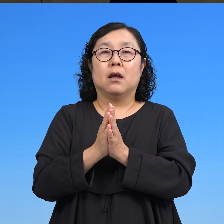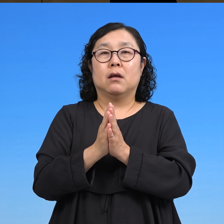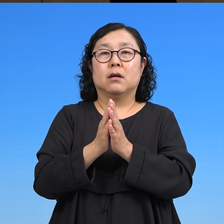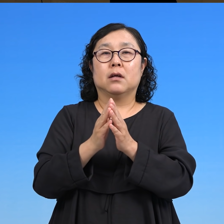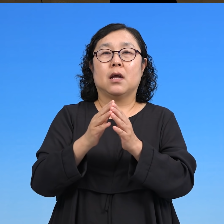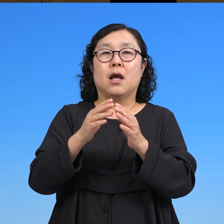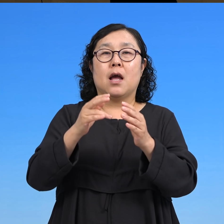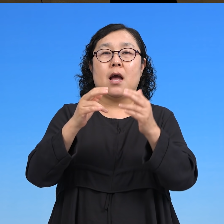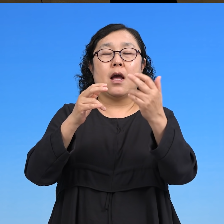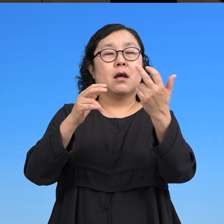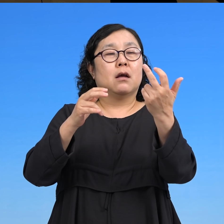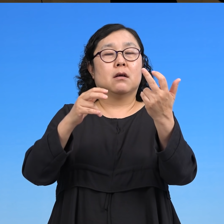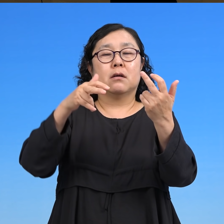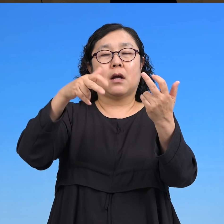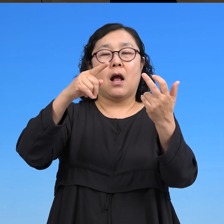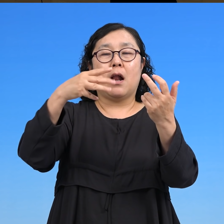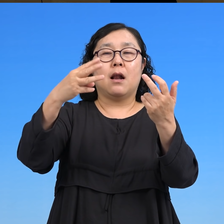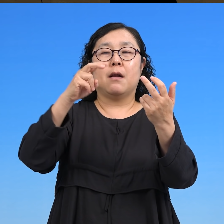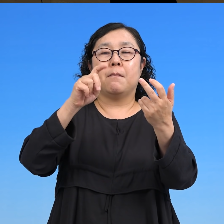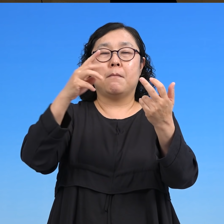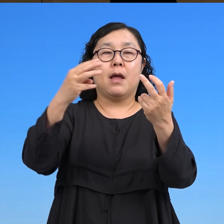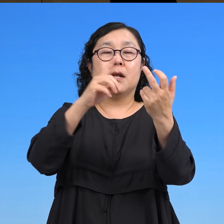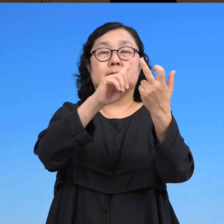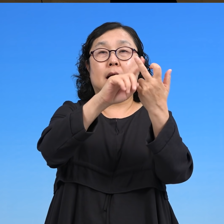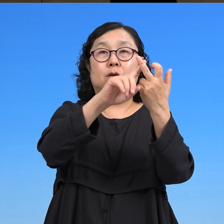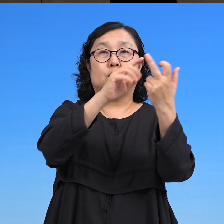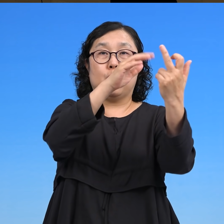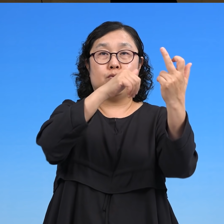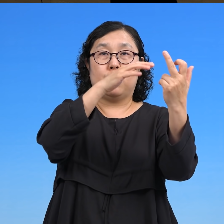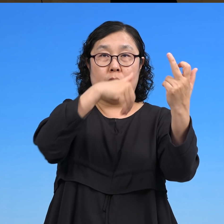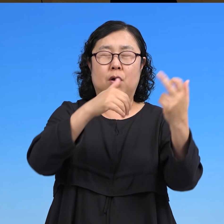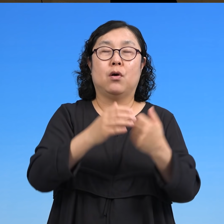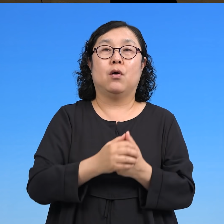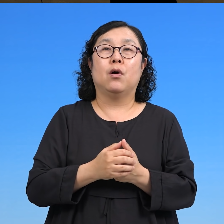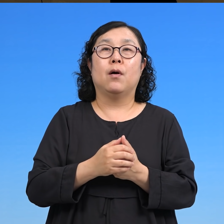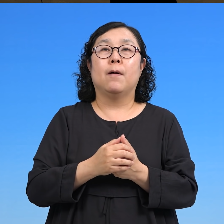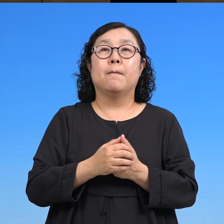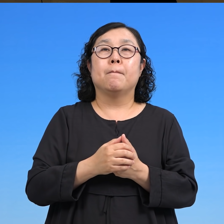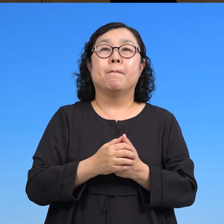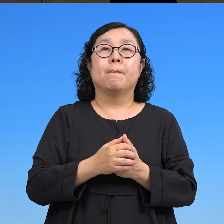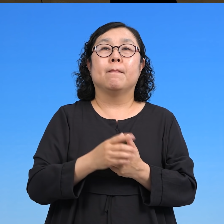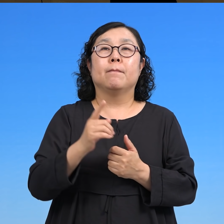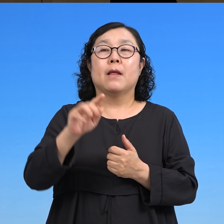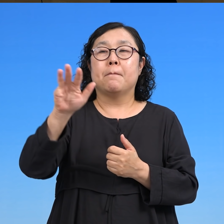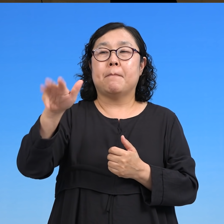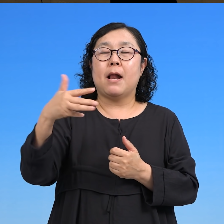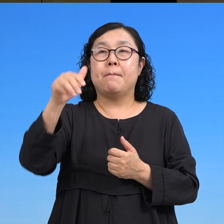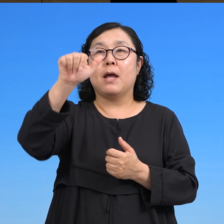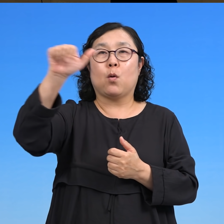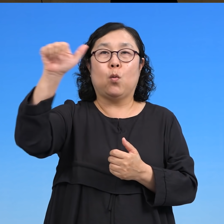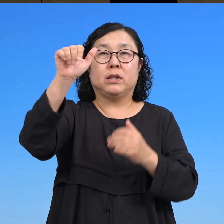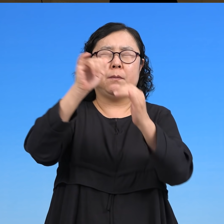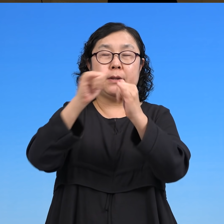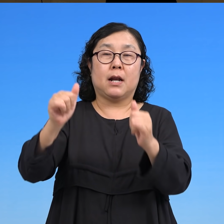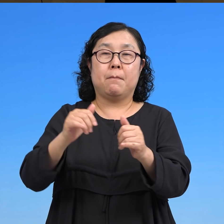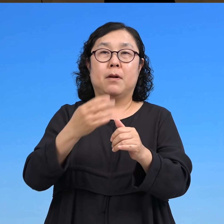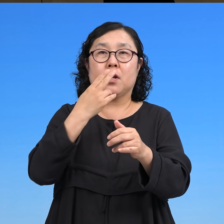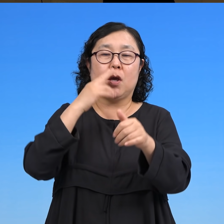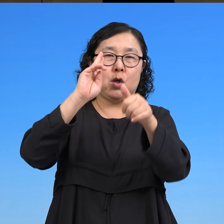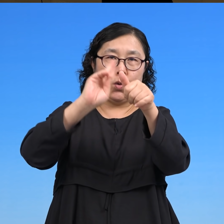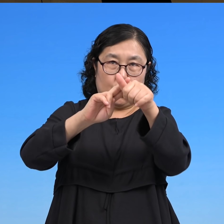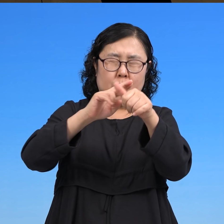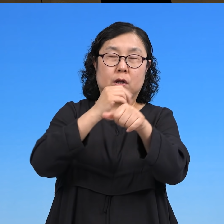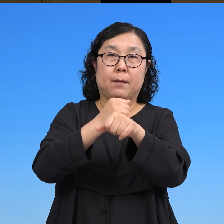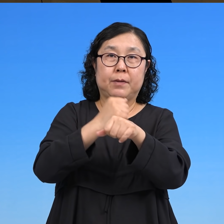갈멜산이 나오는데요, 여러분 다 아시잖아요. 엘리야는 바알과 아세라 선지자 850명에게 도전장을 던집니다.